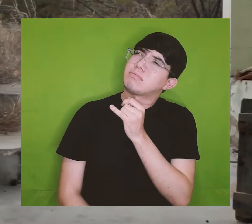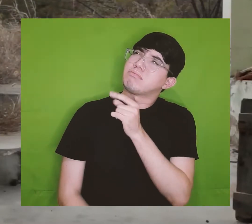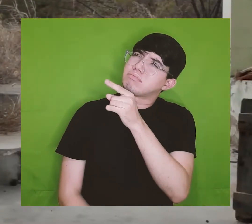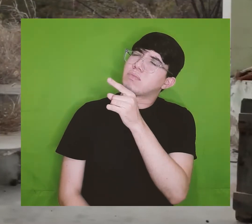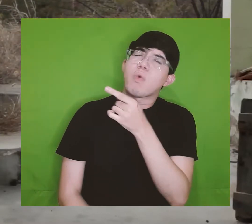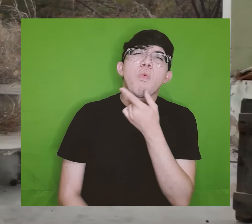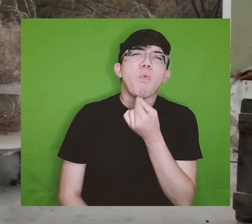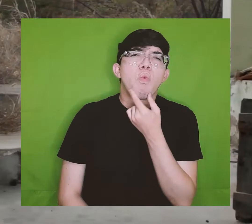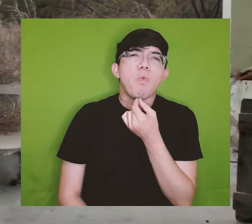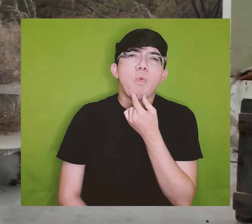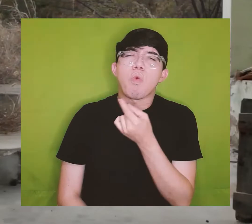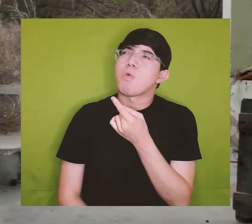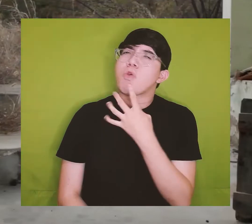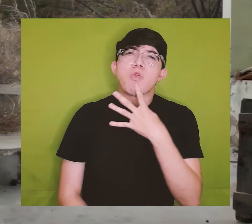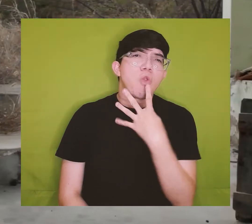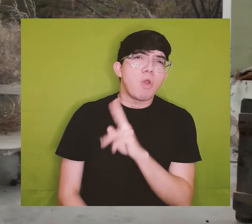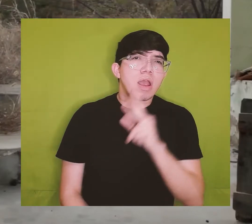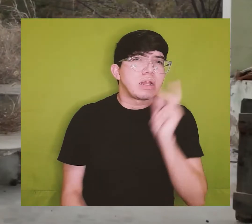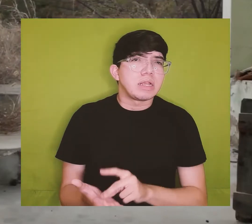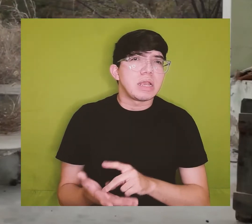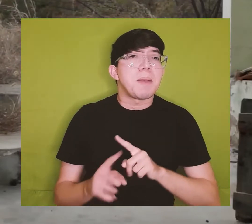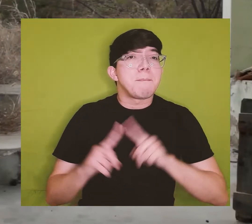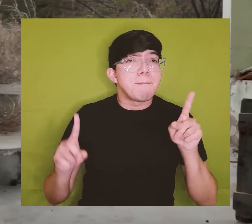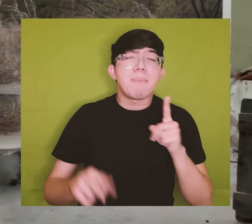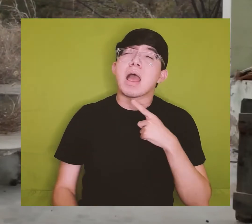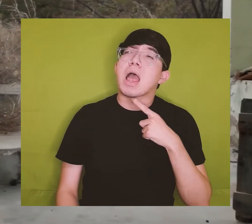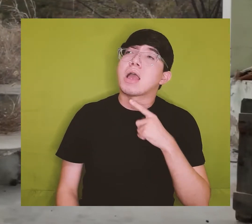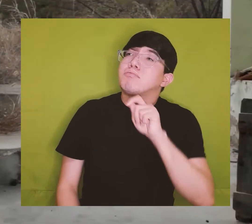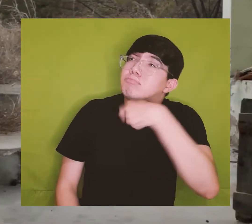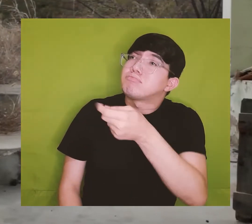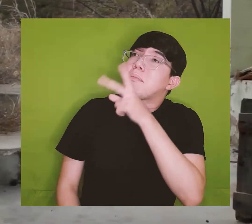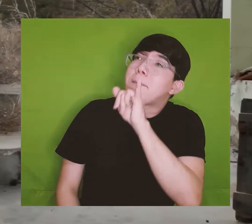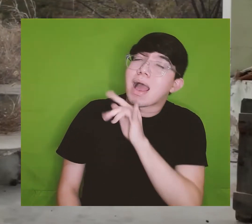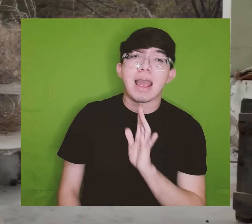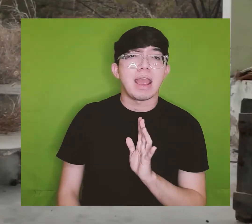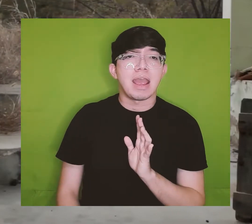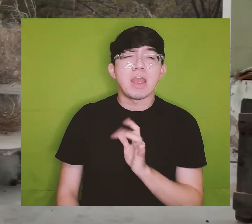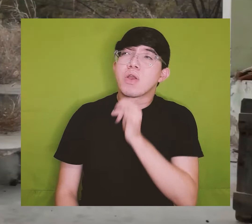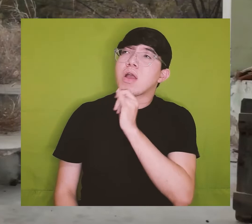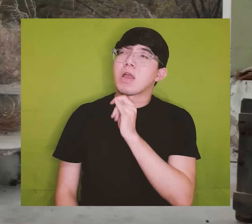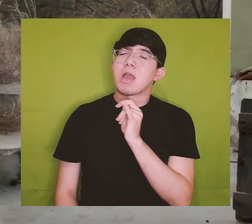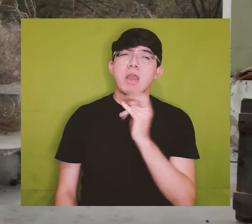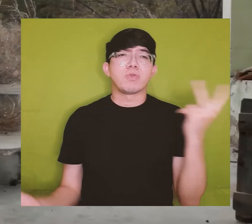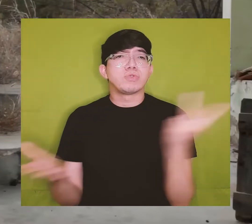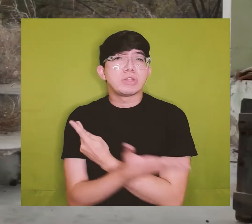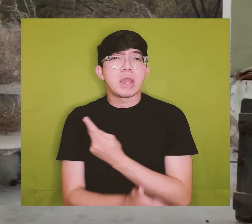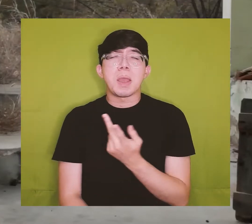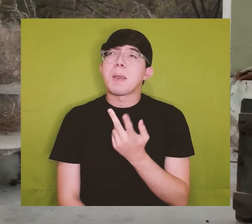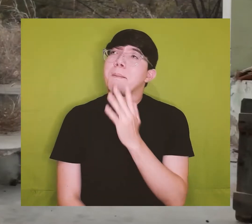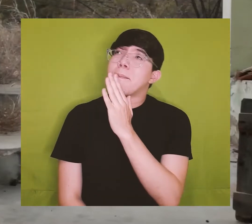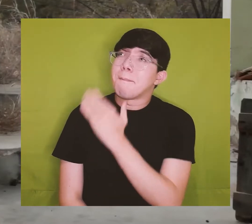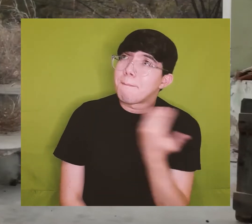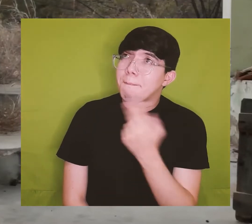que ele chamava de pai, e como lidar com esse sentimento, porque eu perdi meu pai, mas ele não era meu pai, ele não